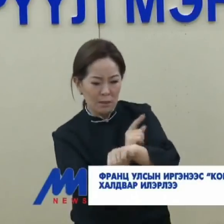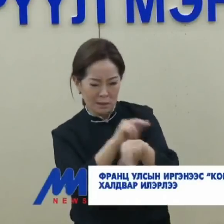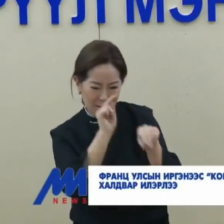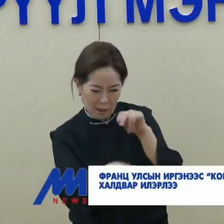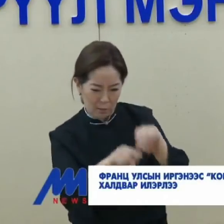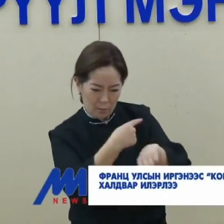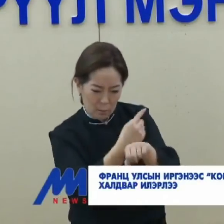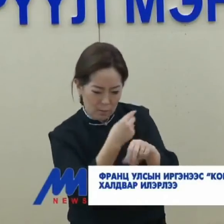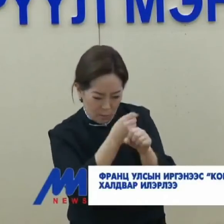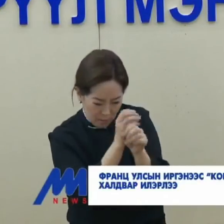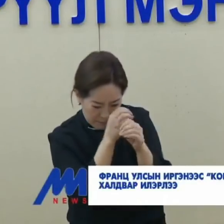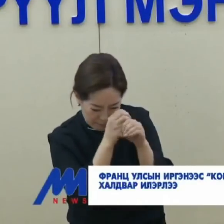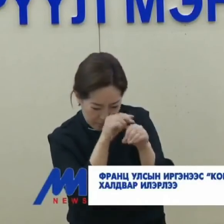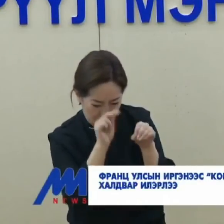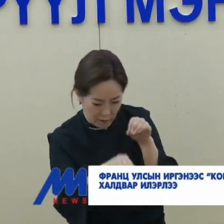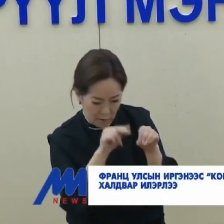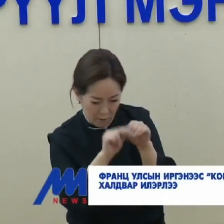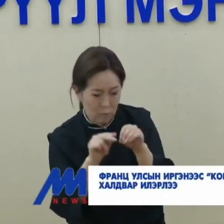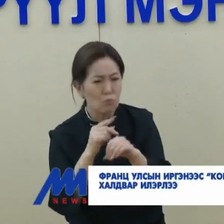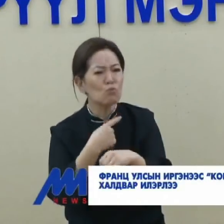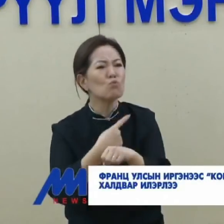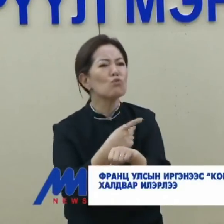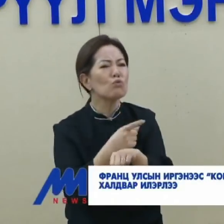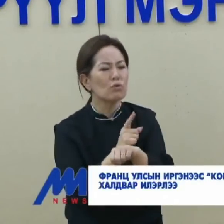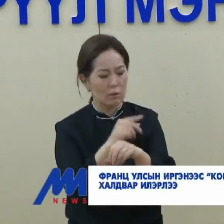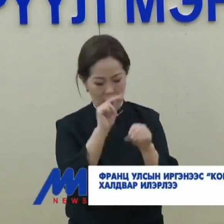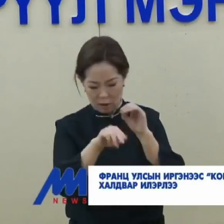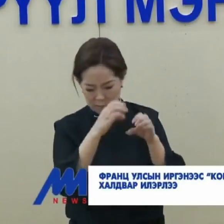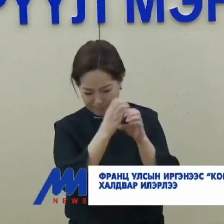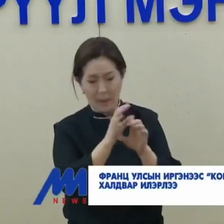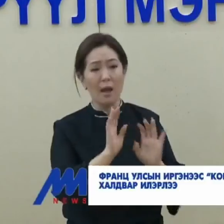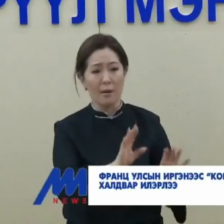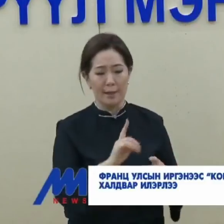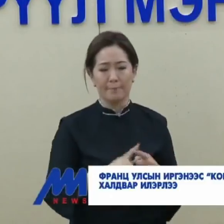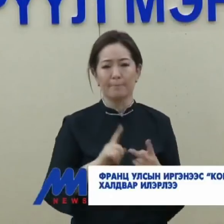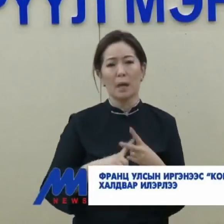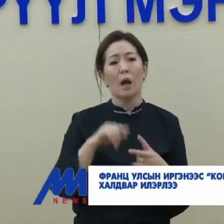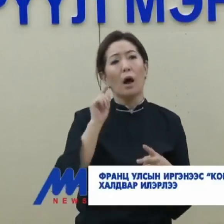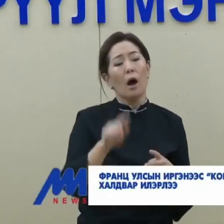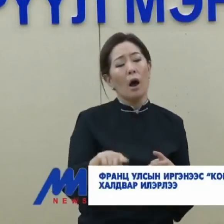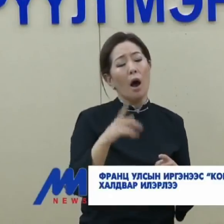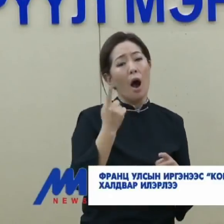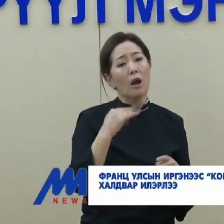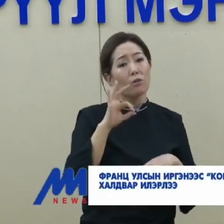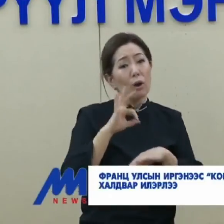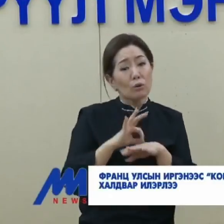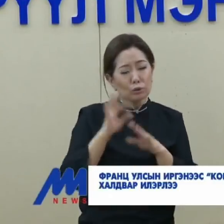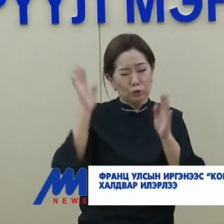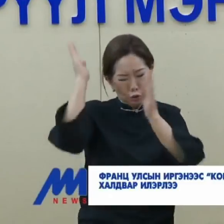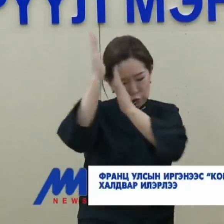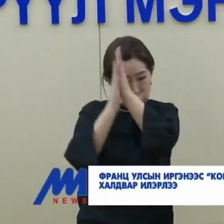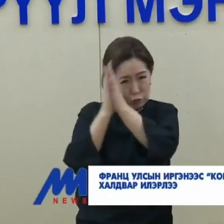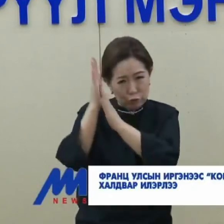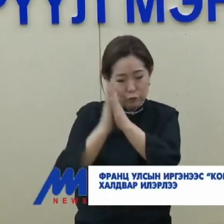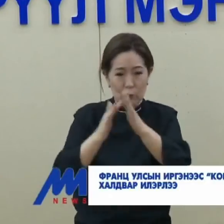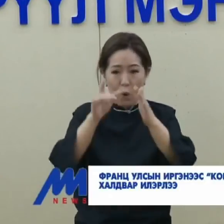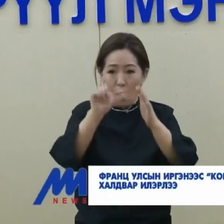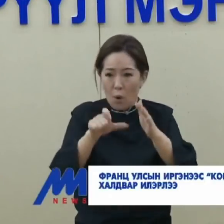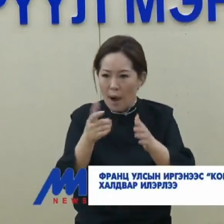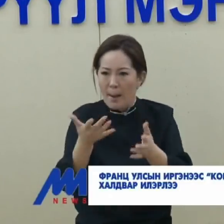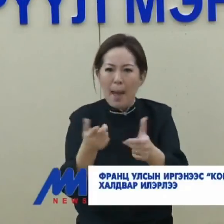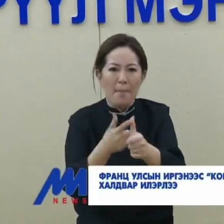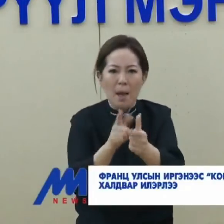шинжилгээ авна. За Улаанбаатар хотын хотод байгаа 43 хүний халдварт өвчин судлалын үндэсний төвд шөнийн 0 цагаас эхлээд тусгаарлалт